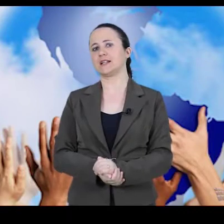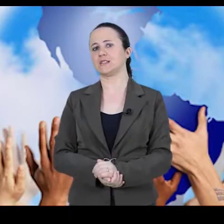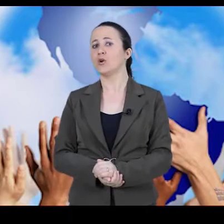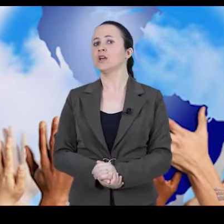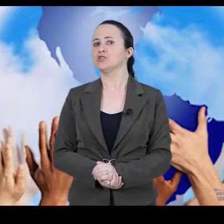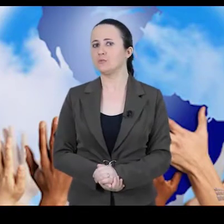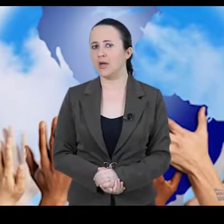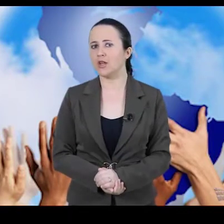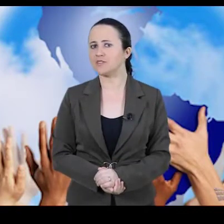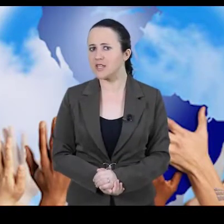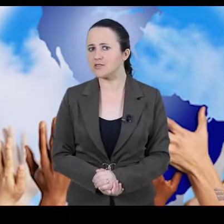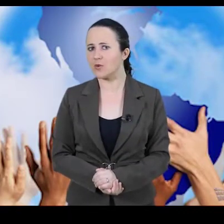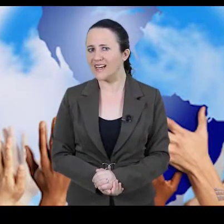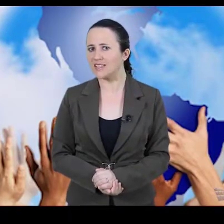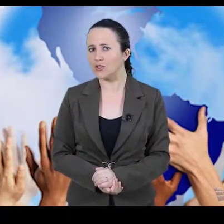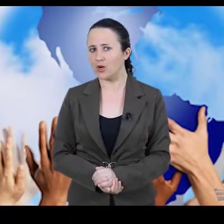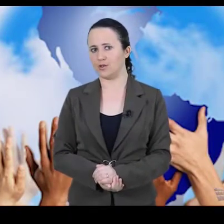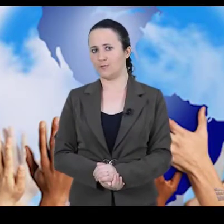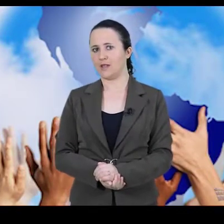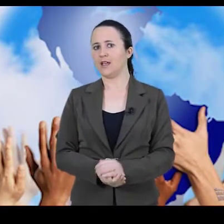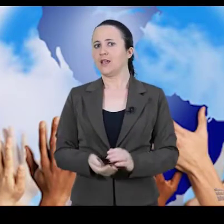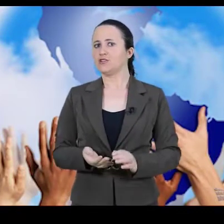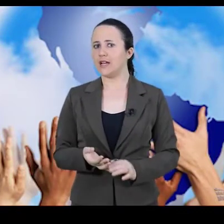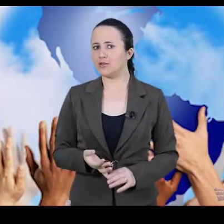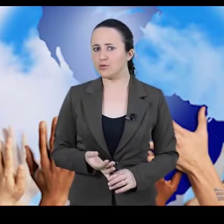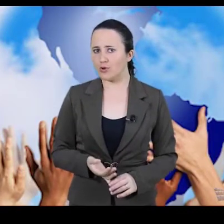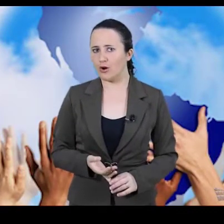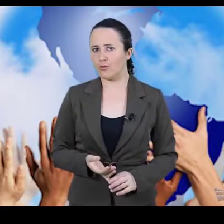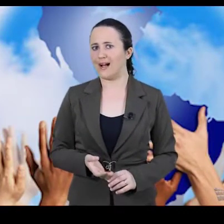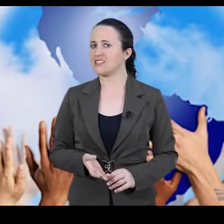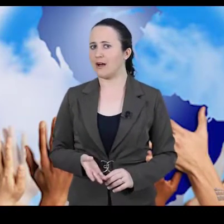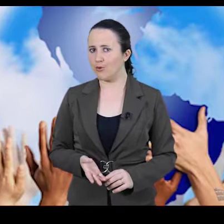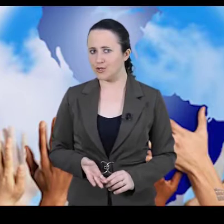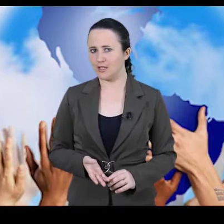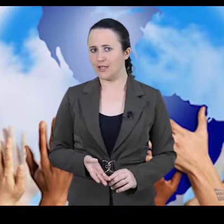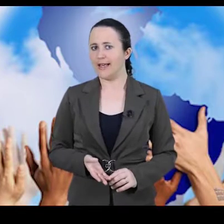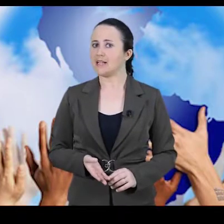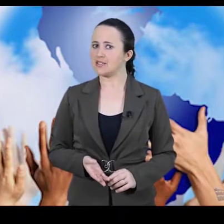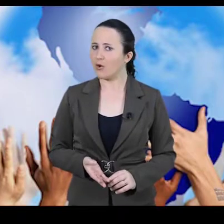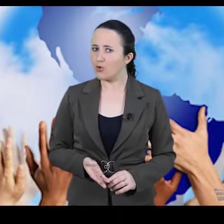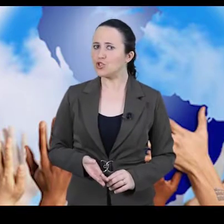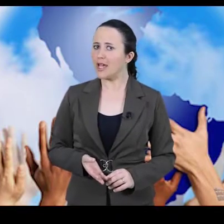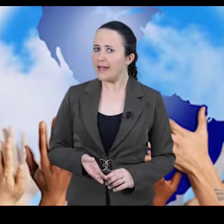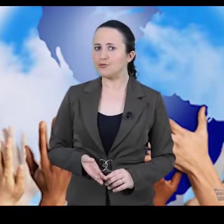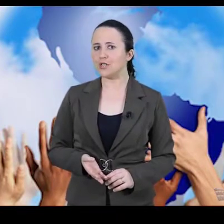Declaração de 1948. Direitos como a saúde. A saúde é um